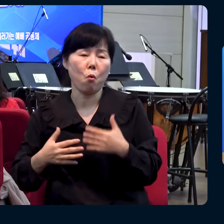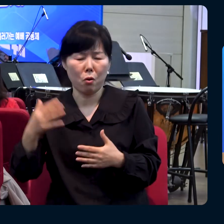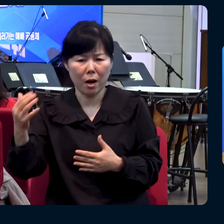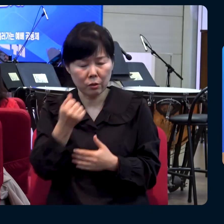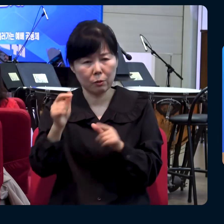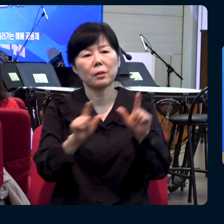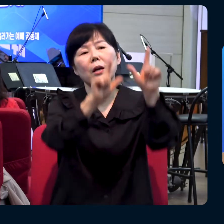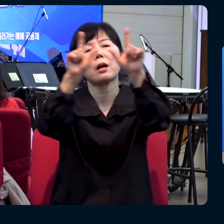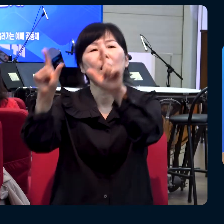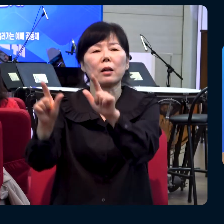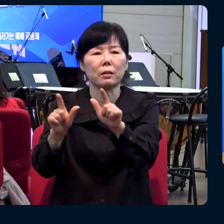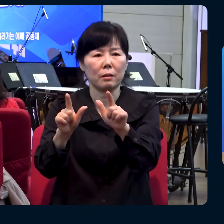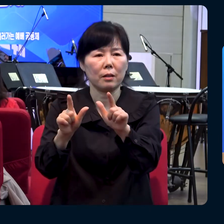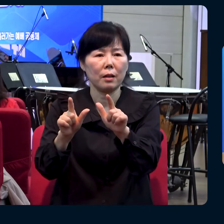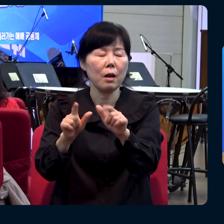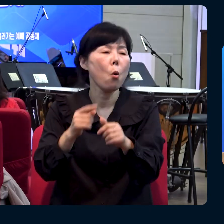거죠.